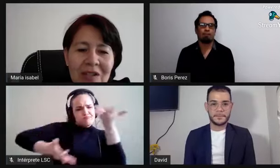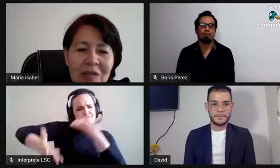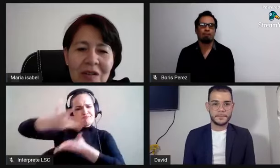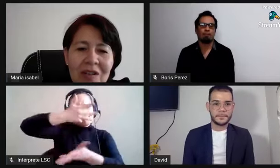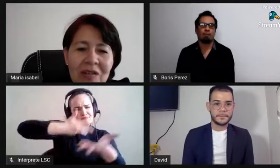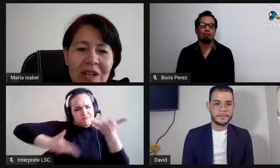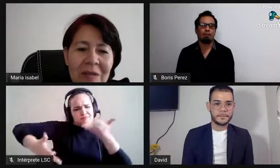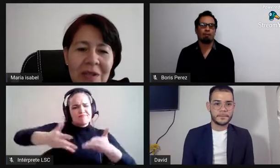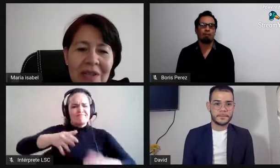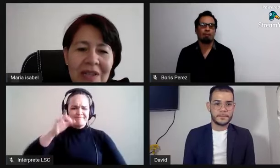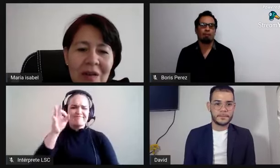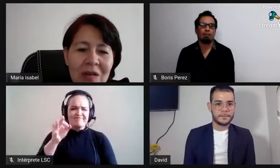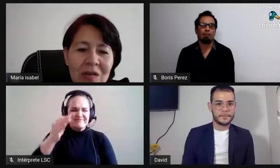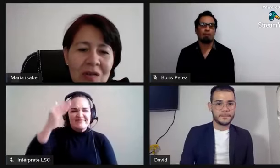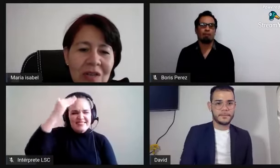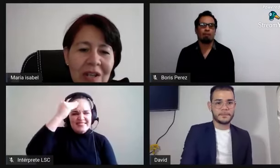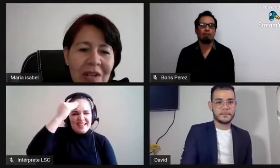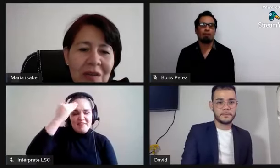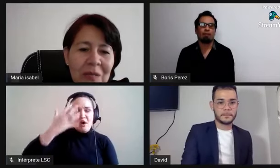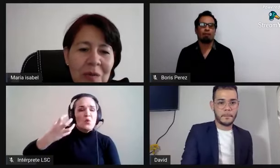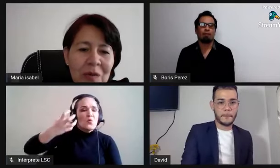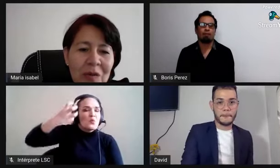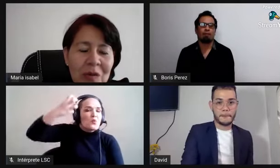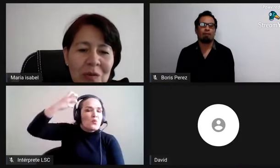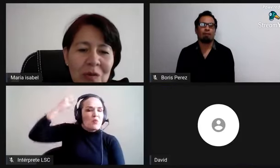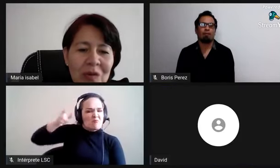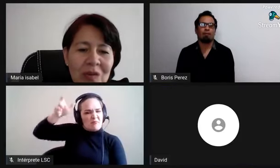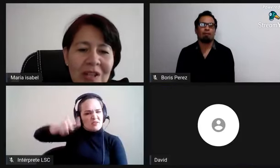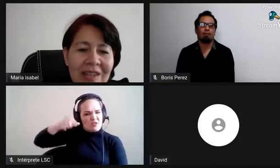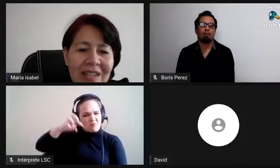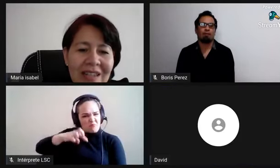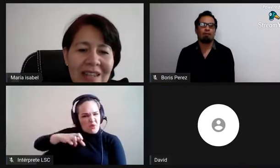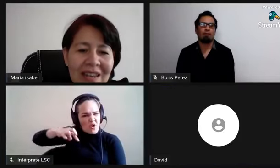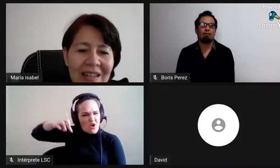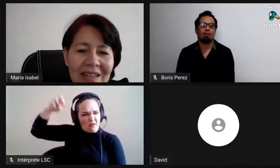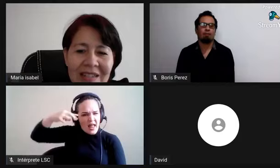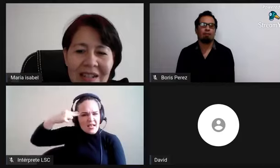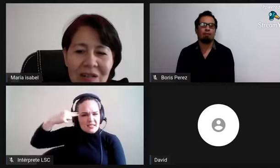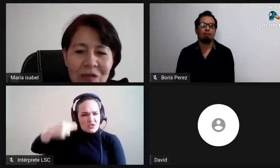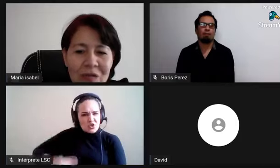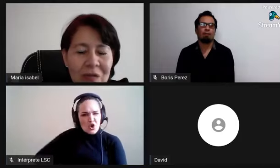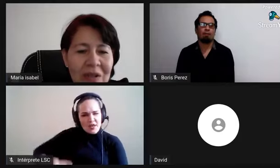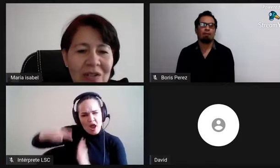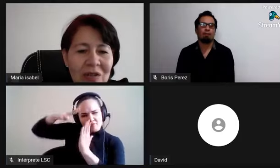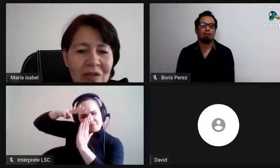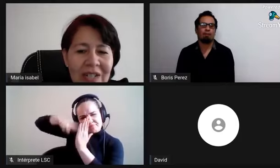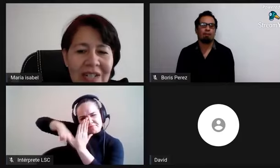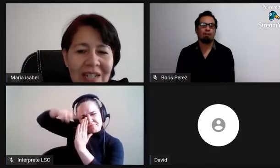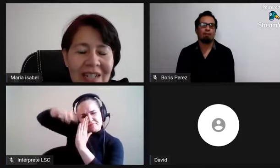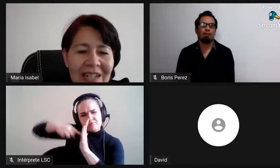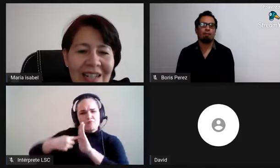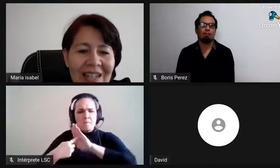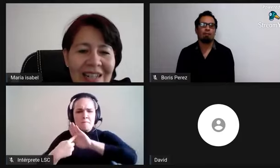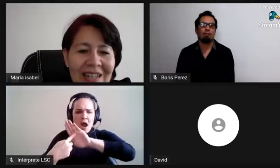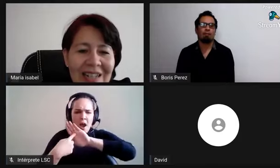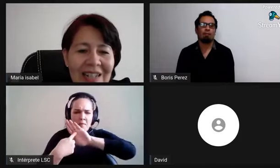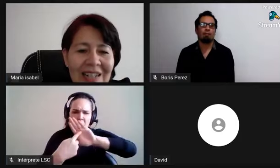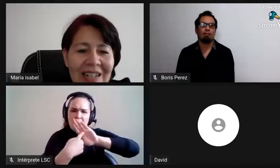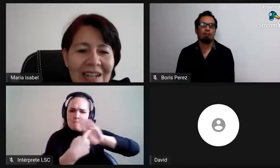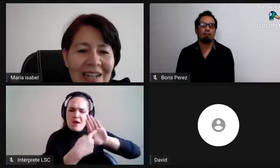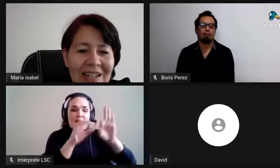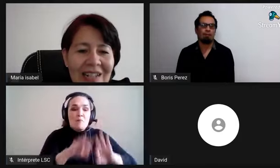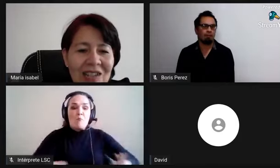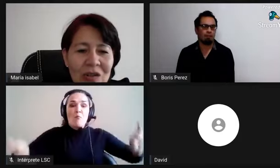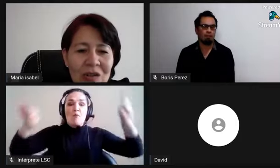Siempre los historiadores nos han invitado a conocer un poco como todos los antecedentes en la conformación